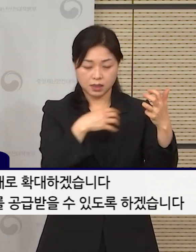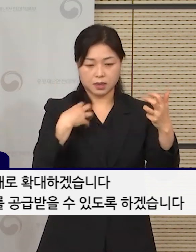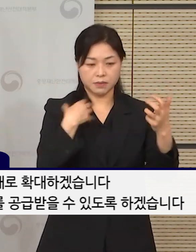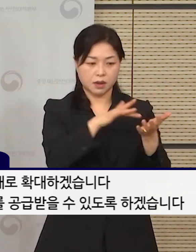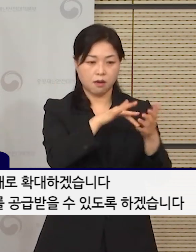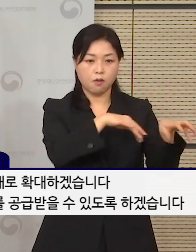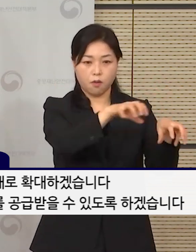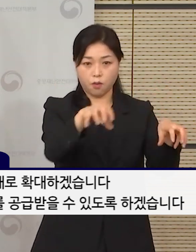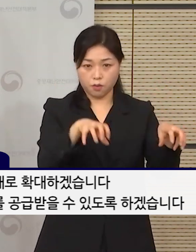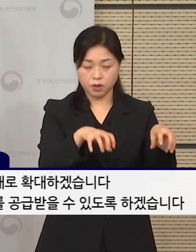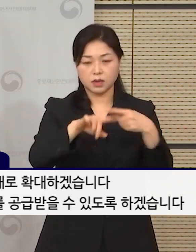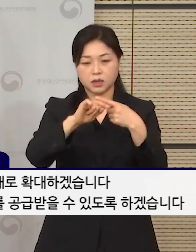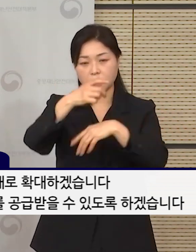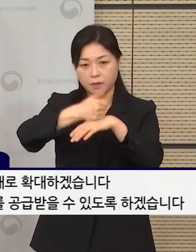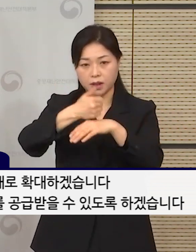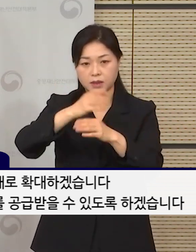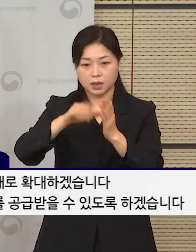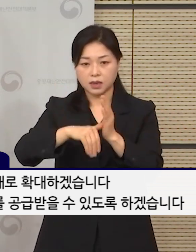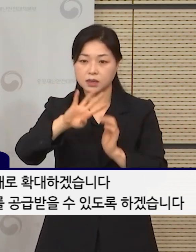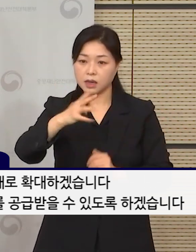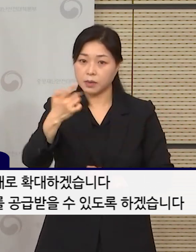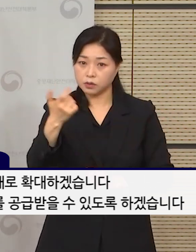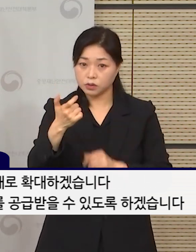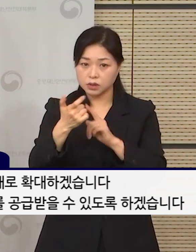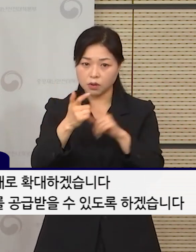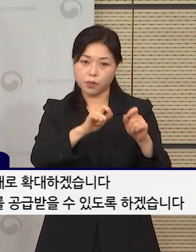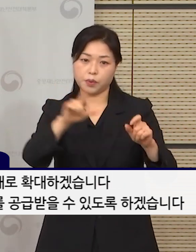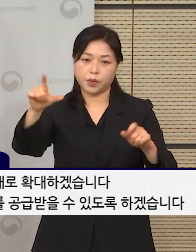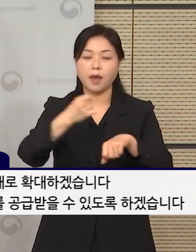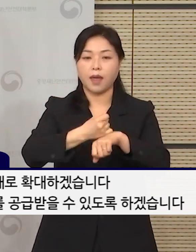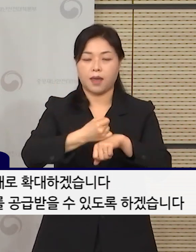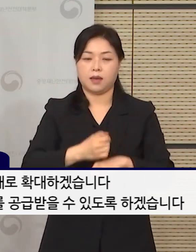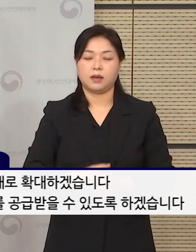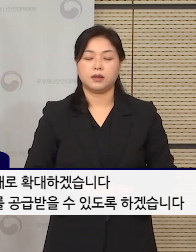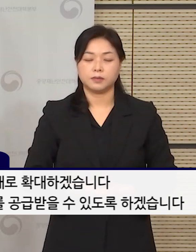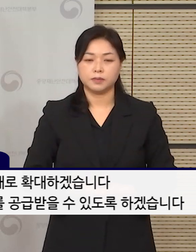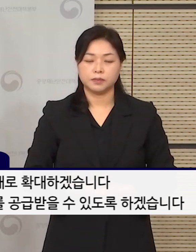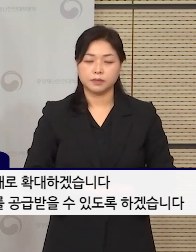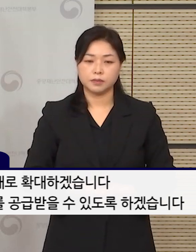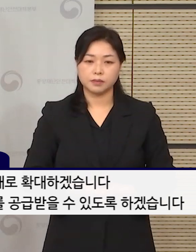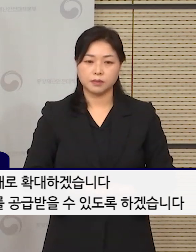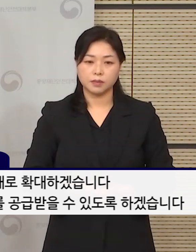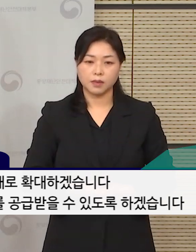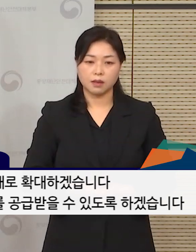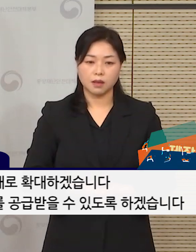약국을 1월 말까지는 460개로 확대하겠습니다. 이를 통해